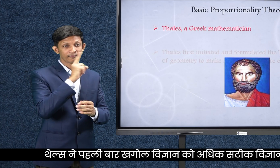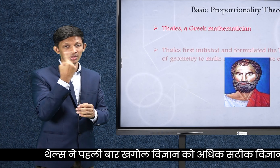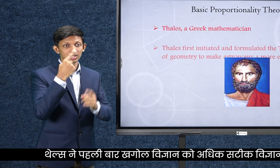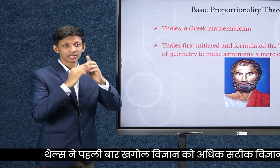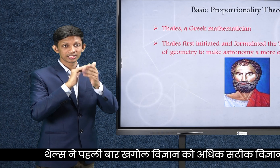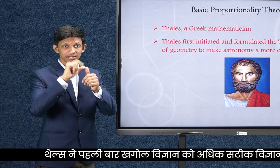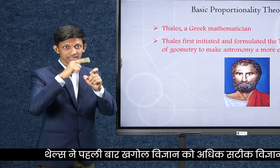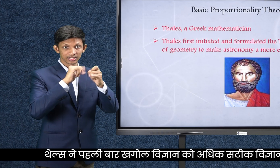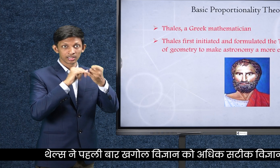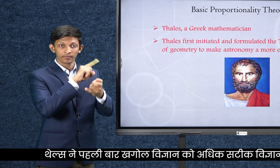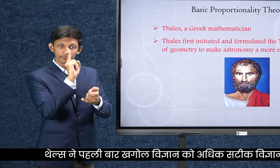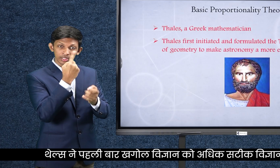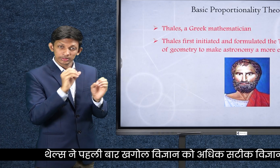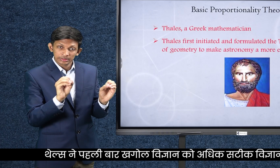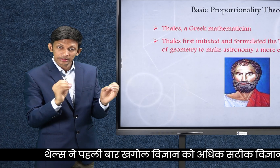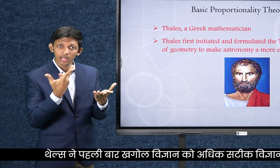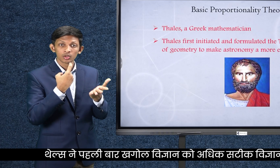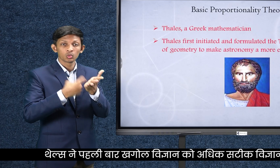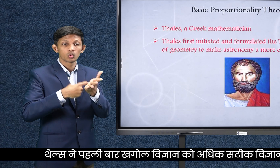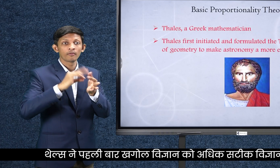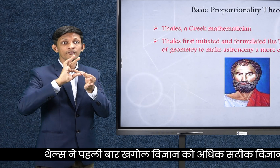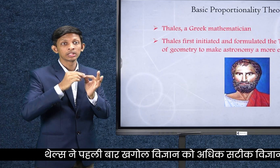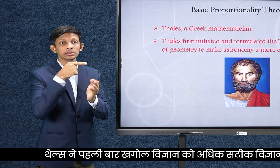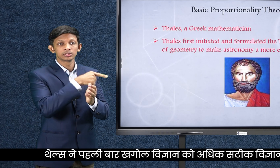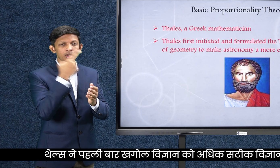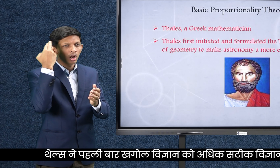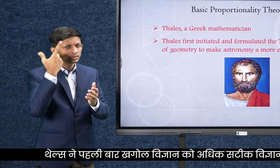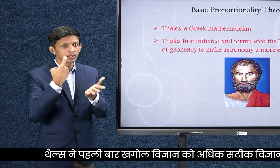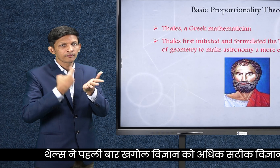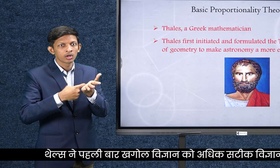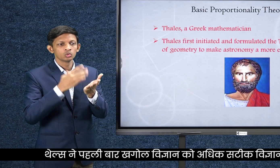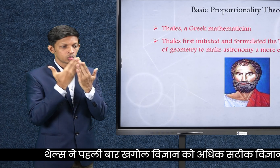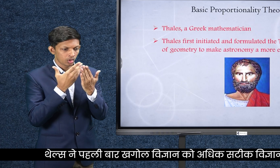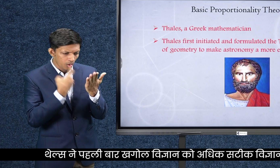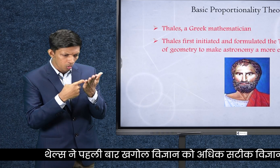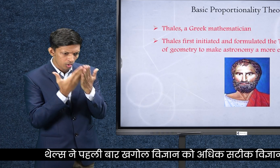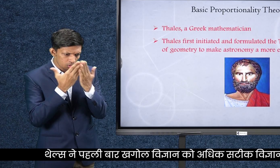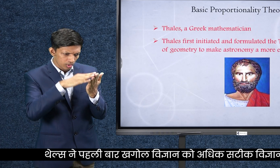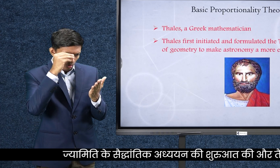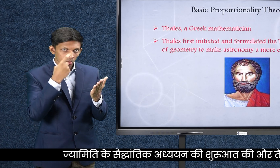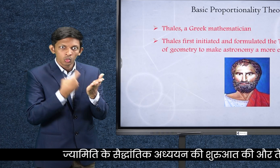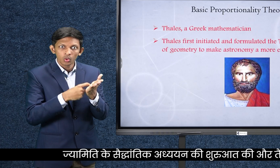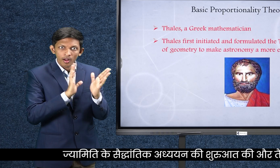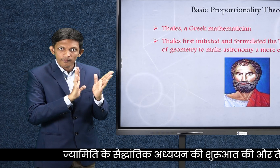तेल्स ने पहली बार खगोल विज्ञान को अधिक सटीक विज्ञान बनाने के लिए ज्यामिति के